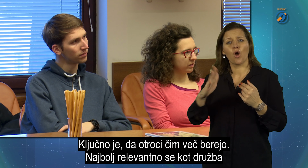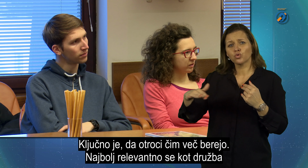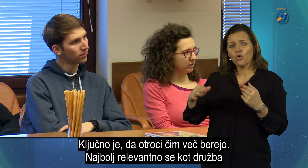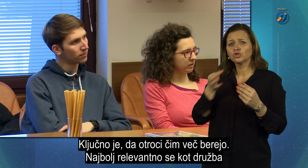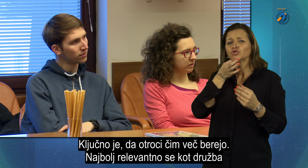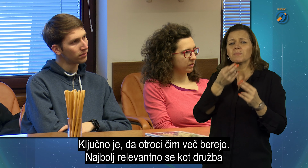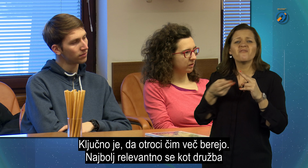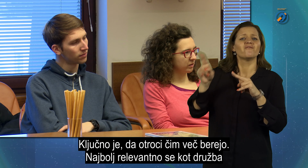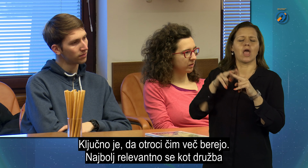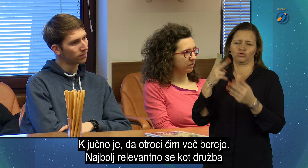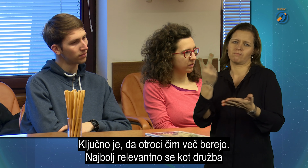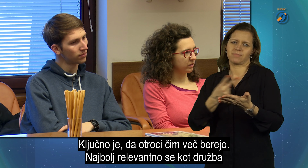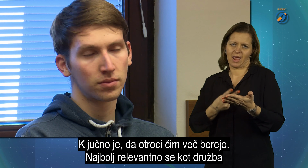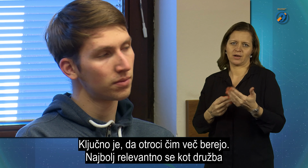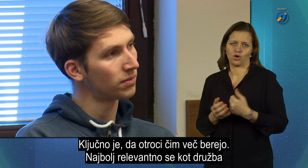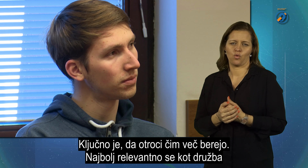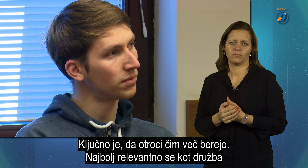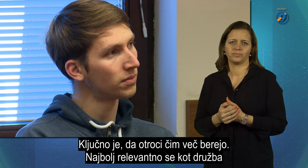Ključno je, da otroci čim več berejo.